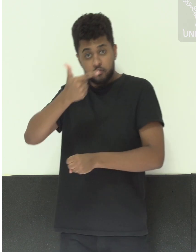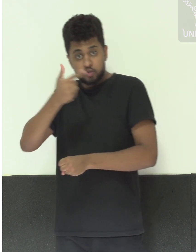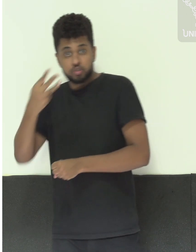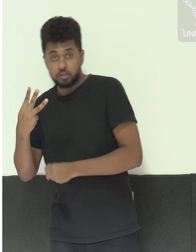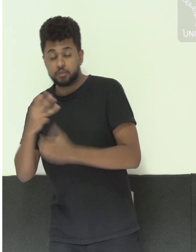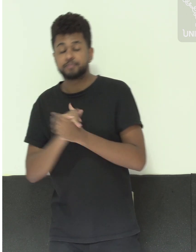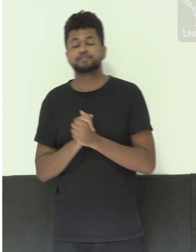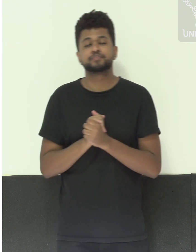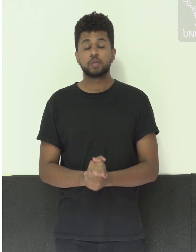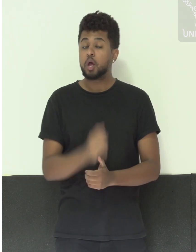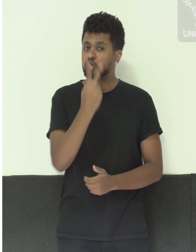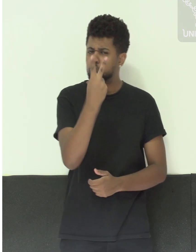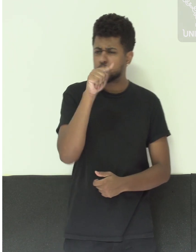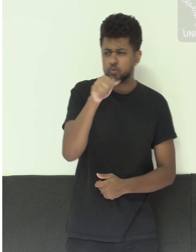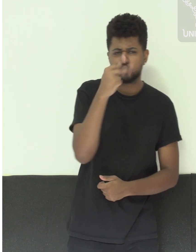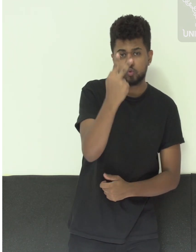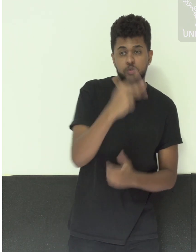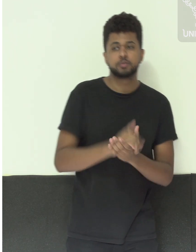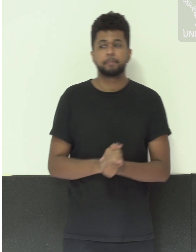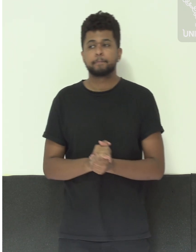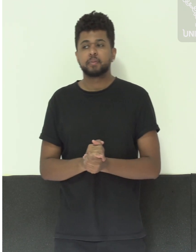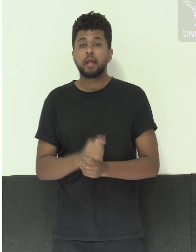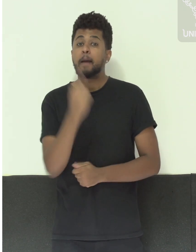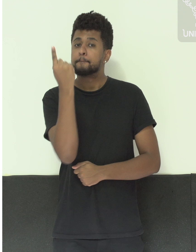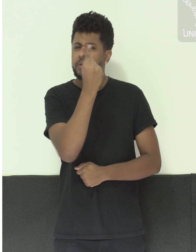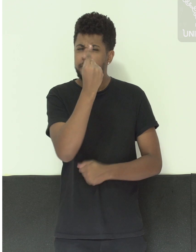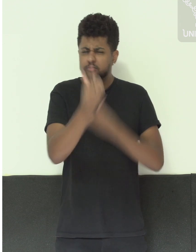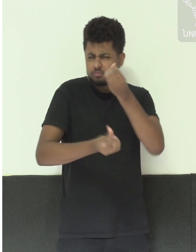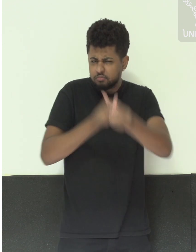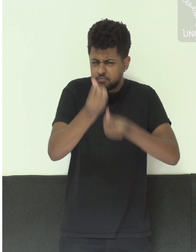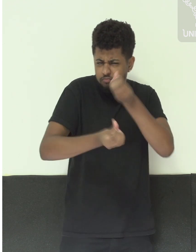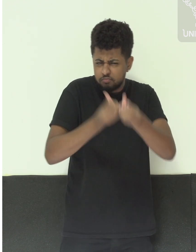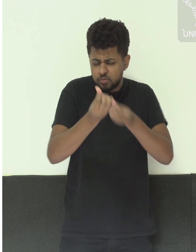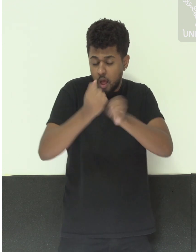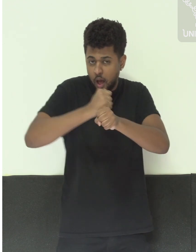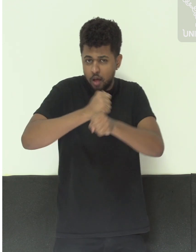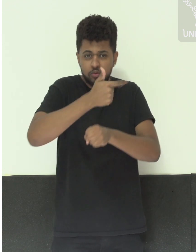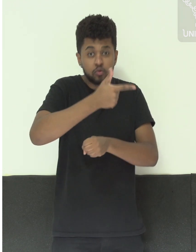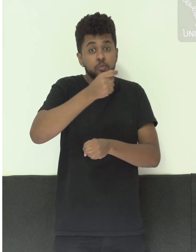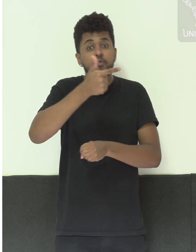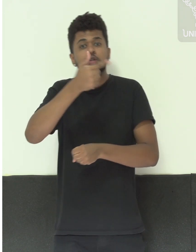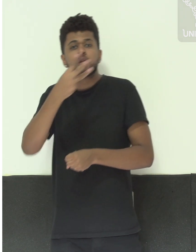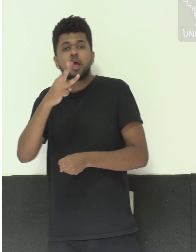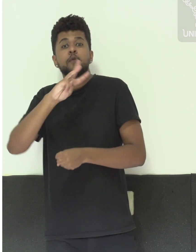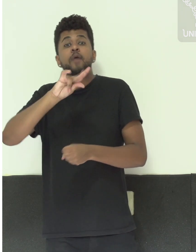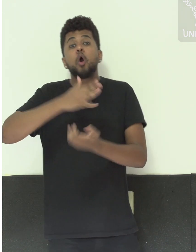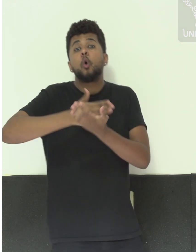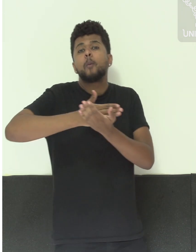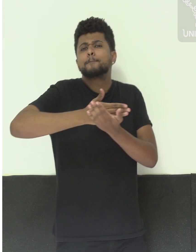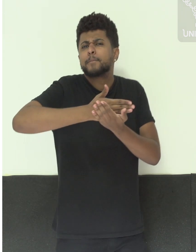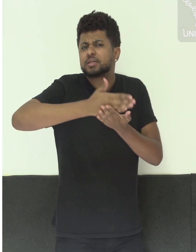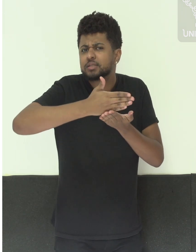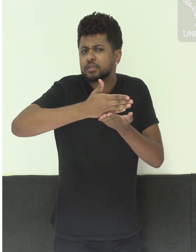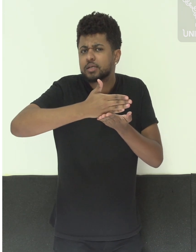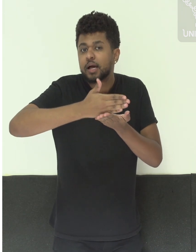2023. 2.2. O primeiro semestre do ano letivo de 2023 tem início